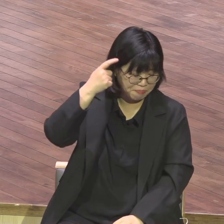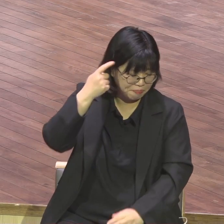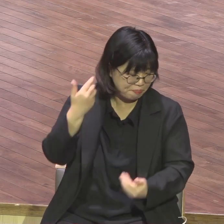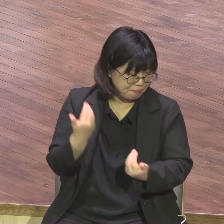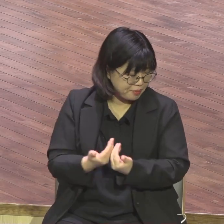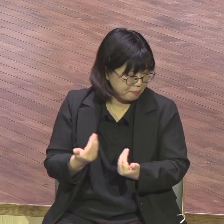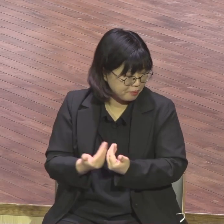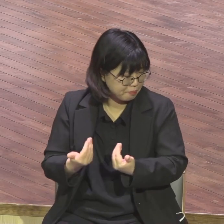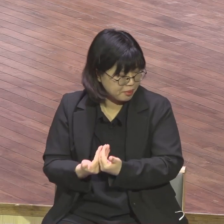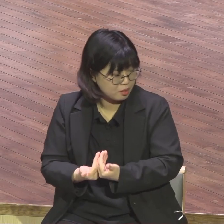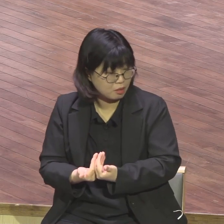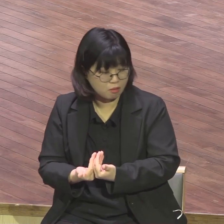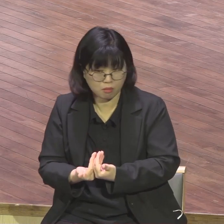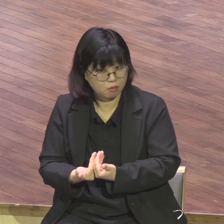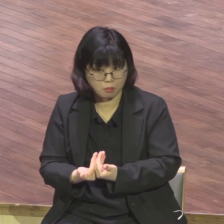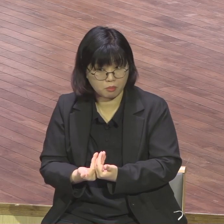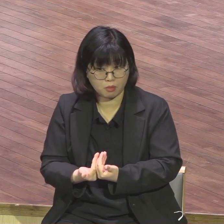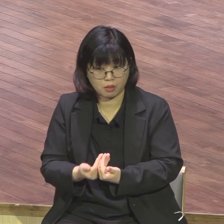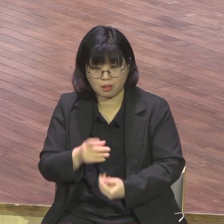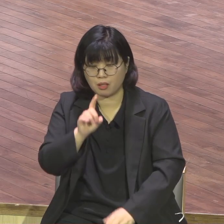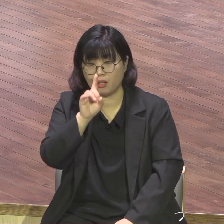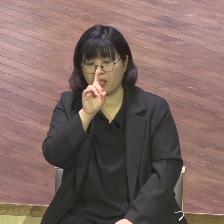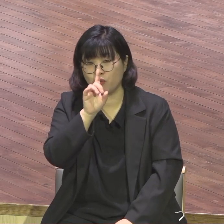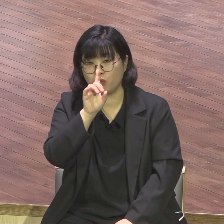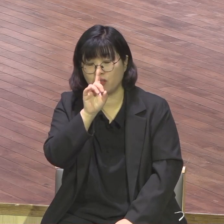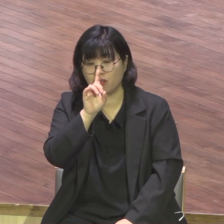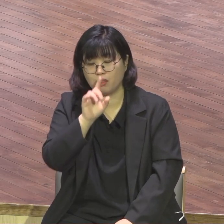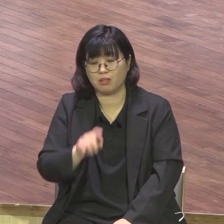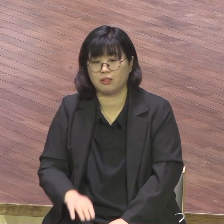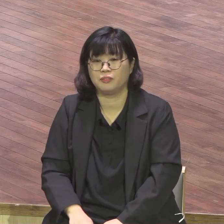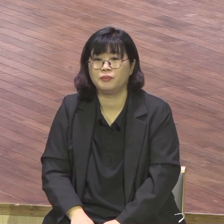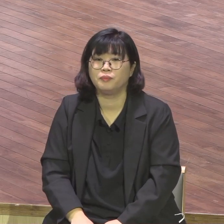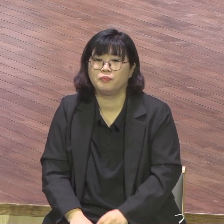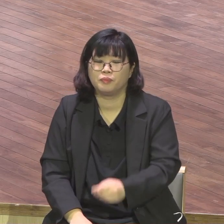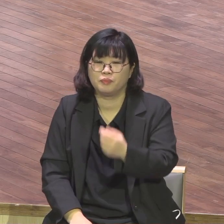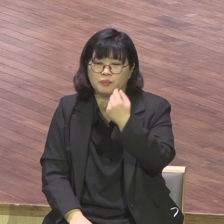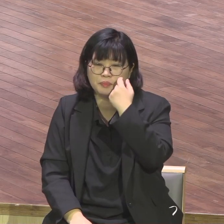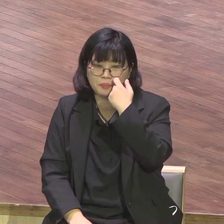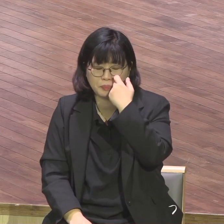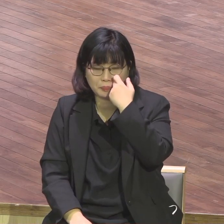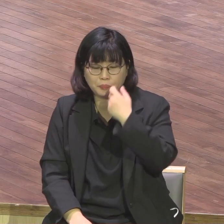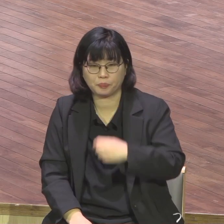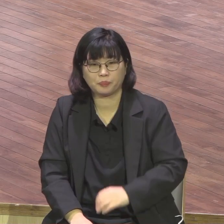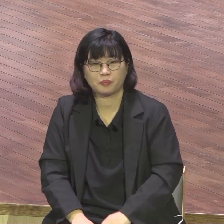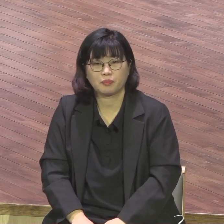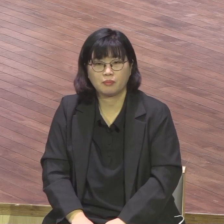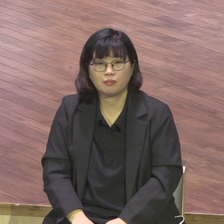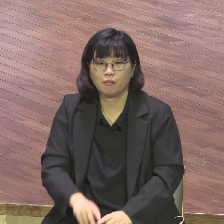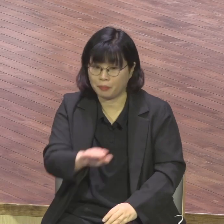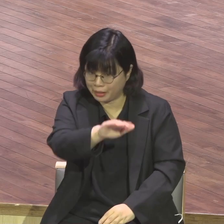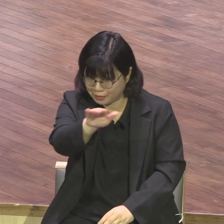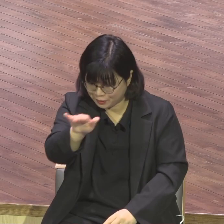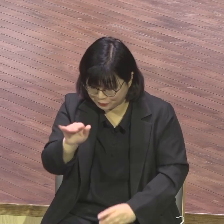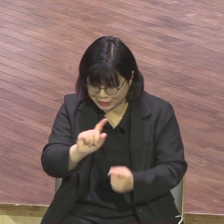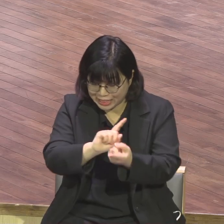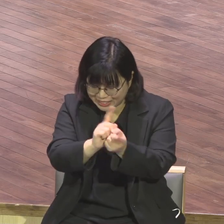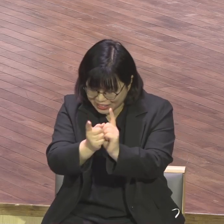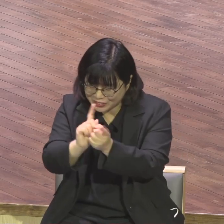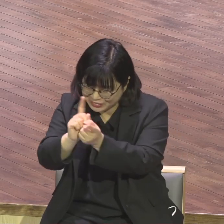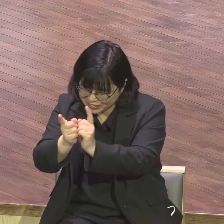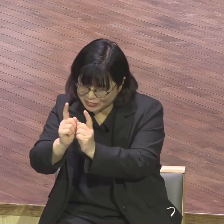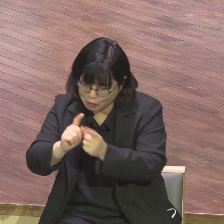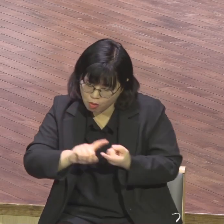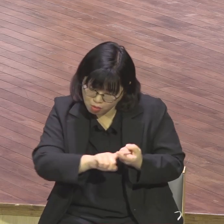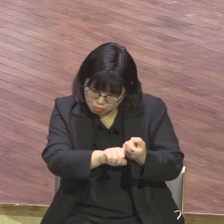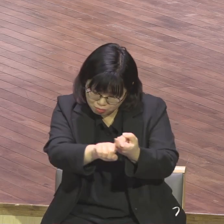사람 살려내자는 것인데 얼마나 좋은 의미입니까? 여러분 서로 주 안에서 하나 되기